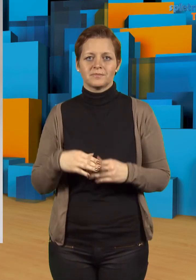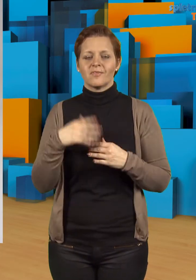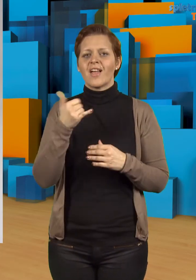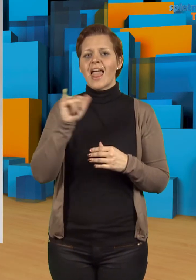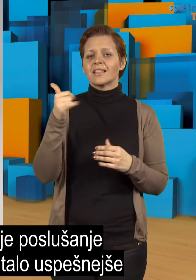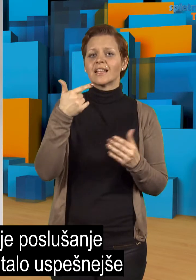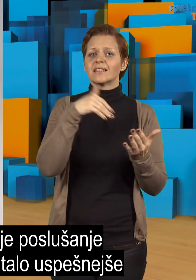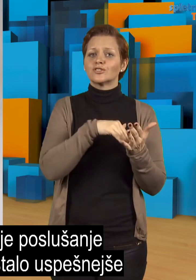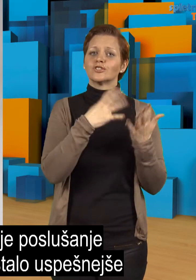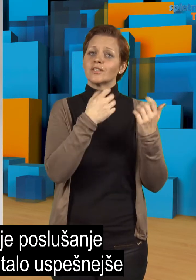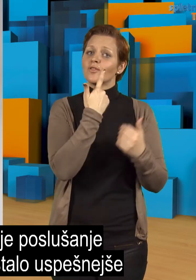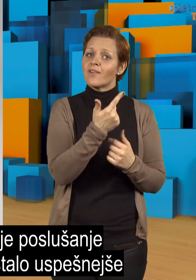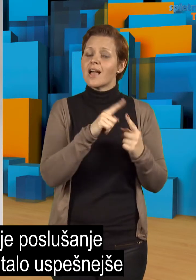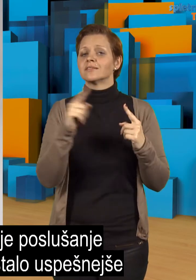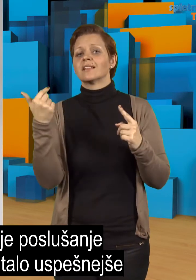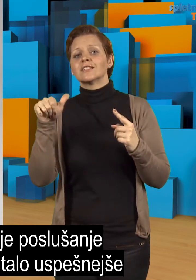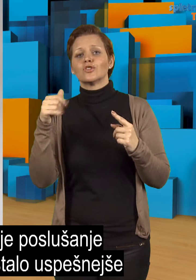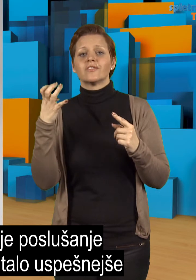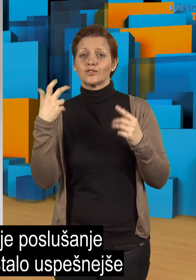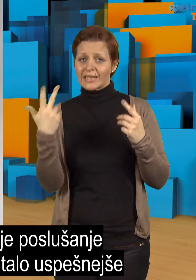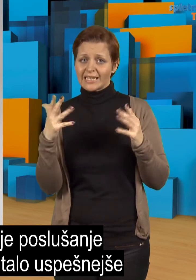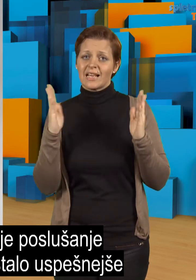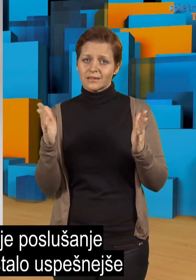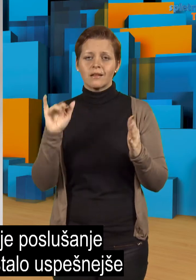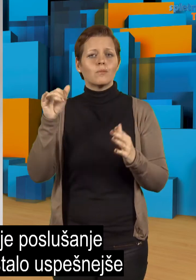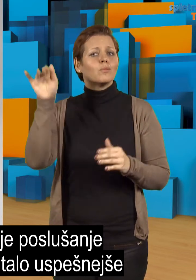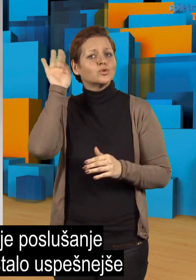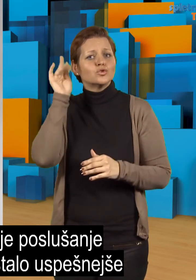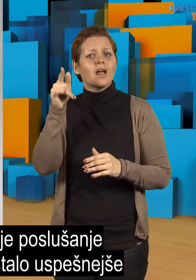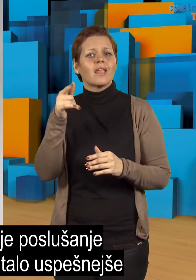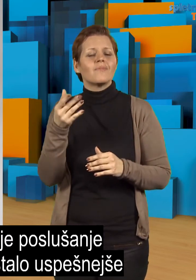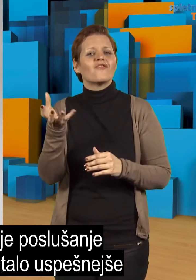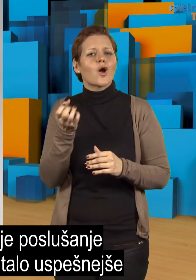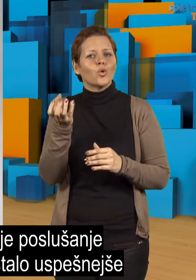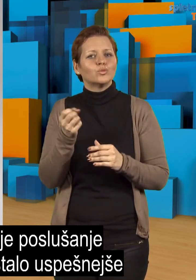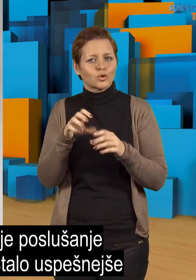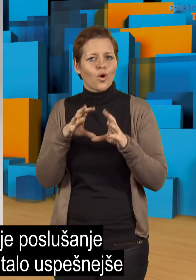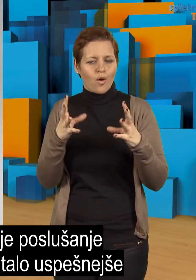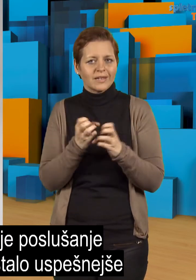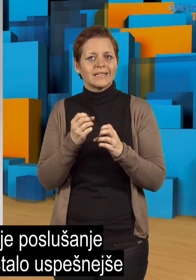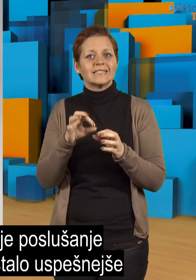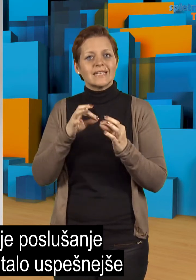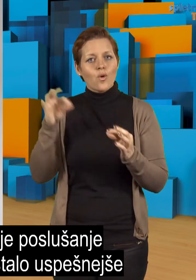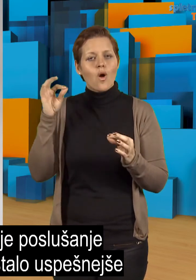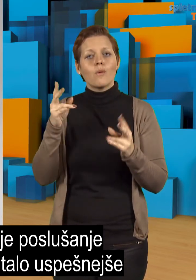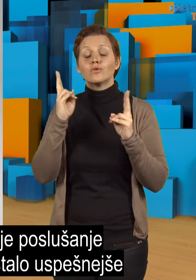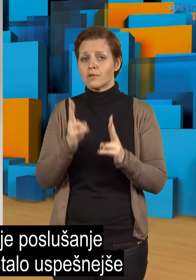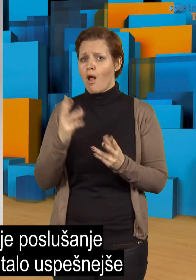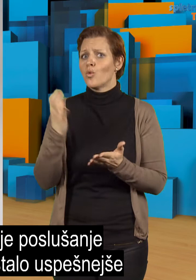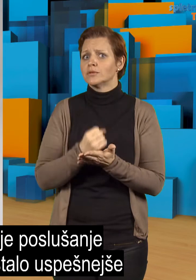V letih 1920 in 1930 je poslušanje z vakuumsko cevjo postalo uspešnejše in